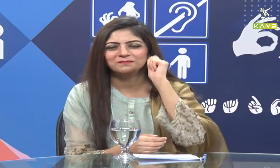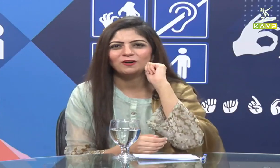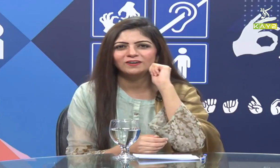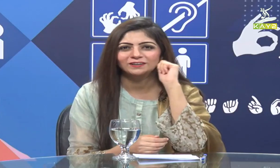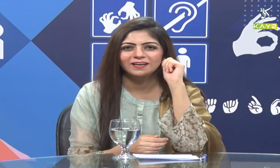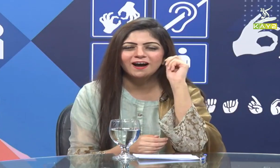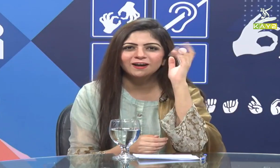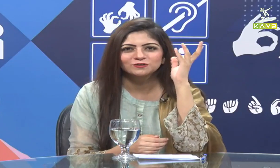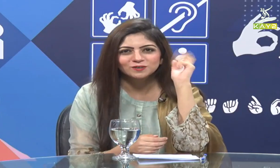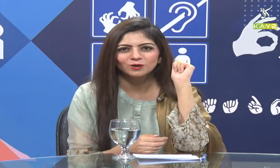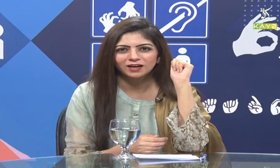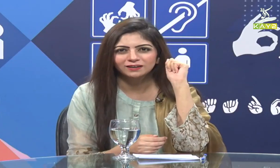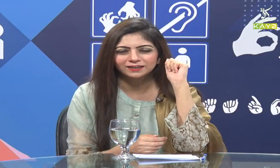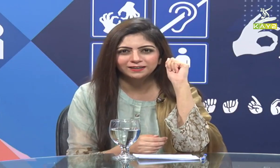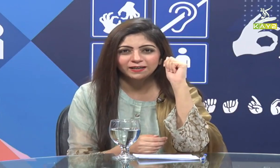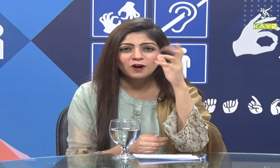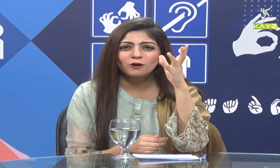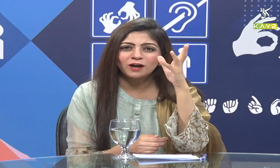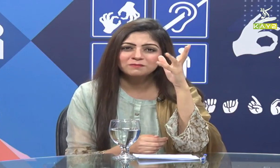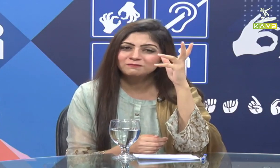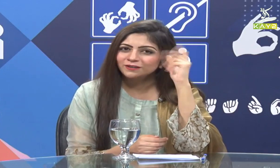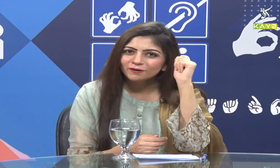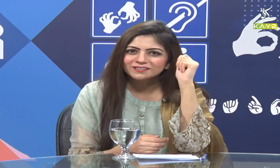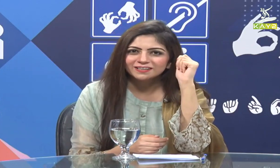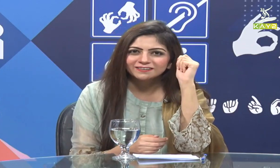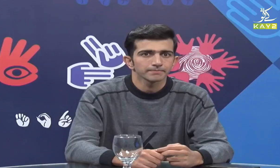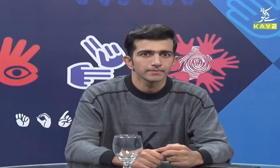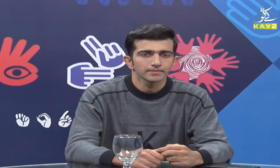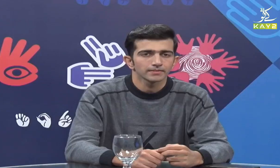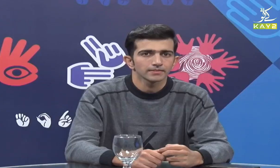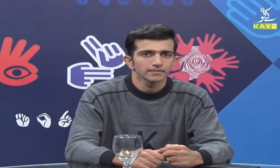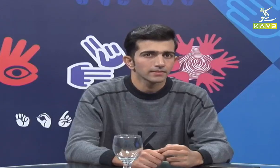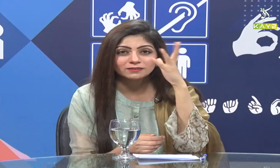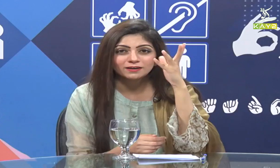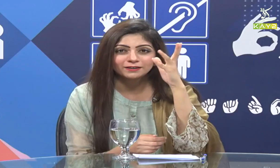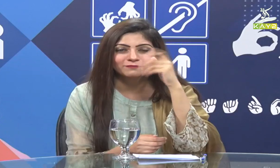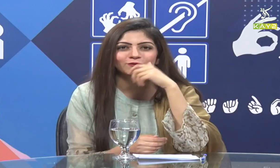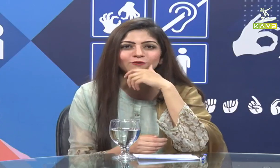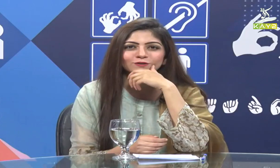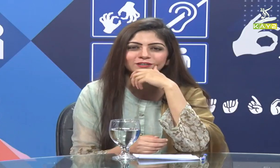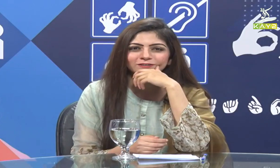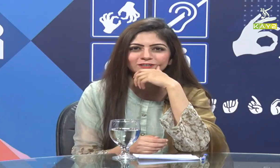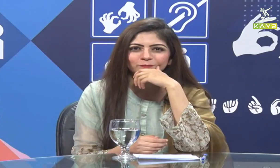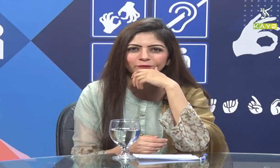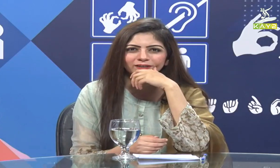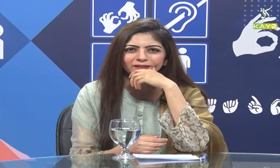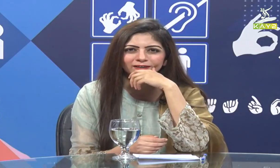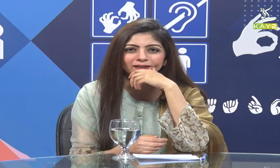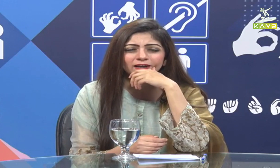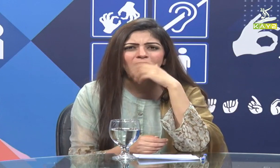बिलोंग करते हैं, आज उनसे मुलाकात कर ली और आपने वीडियो के ज़रिए देखा होगा कि वो किस तरह डेफ़ लोगों को सर्विसेज प्रोवाइड कर रहे हैं। अब